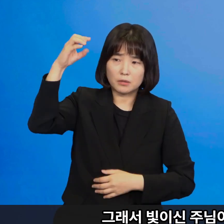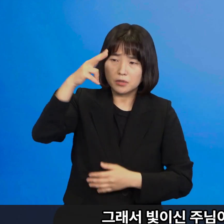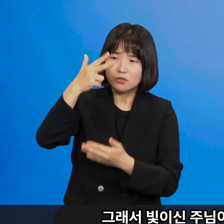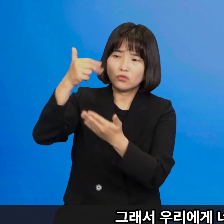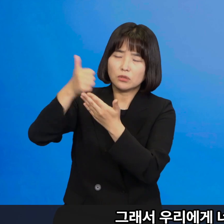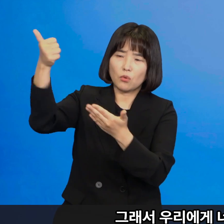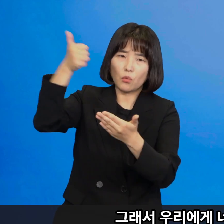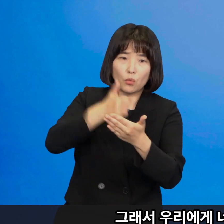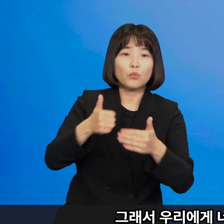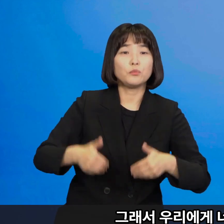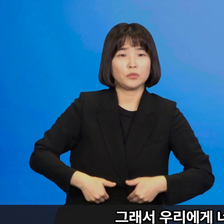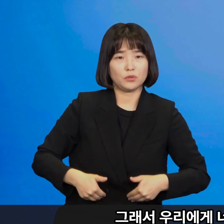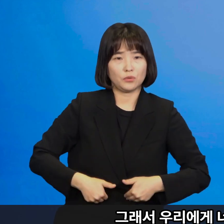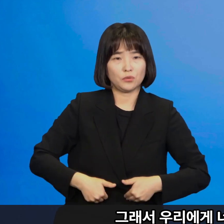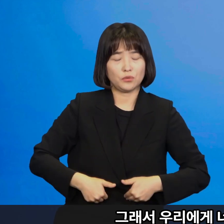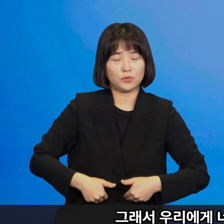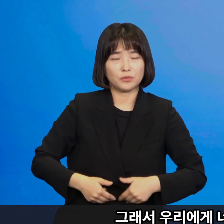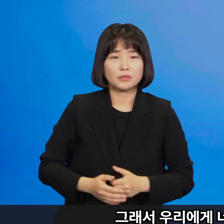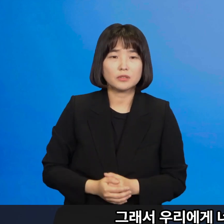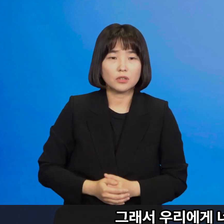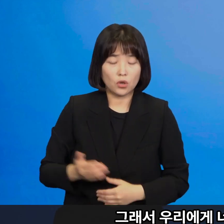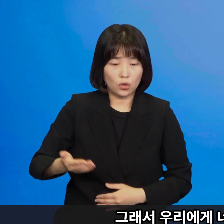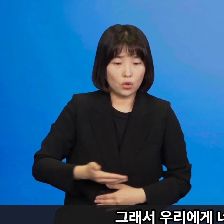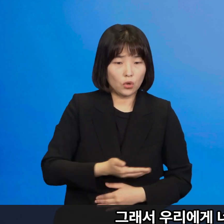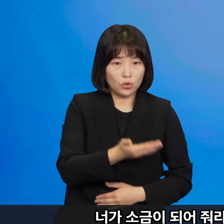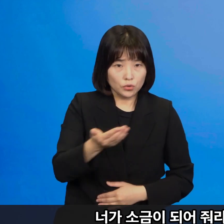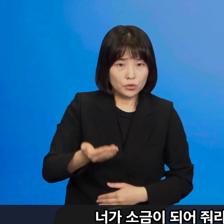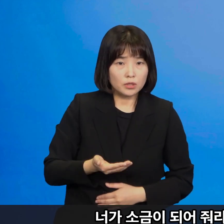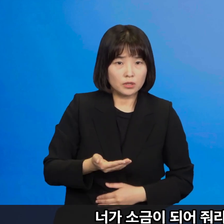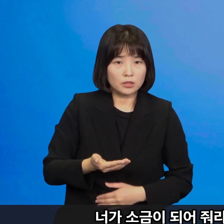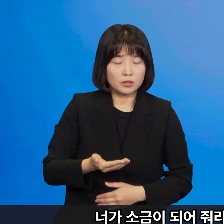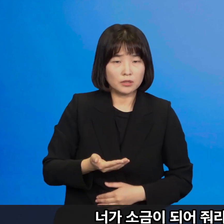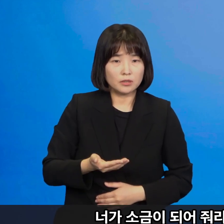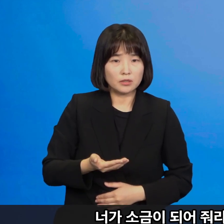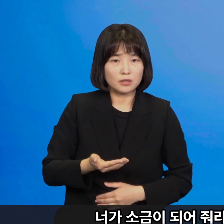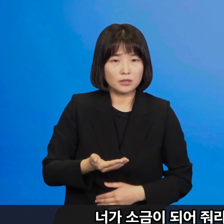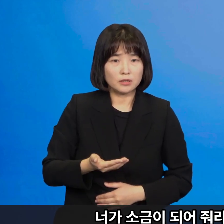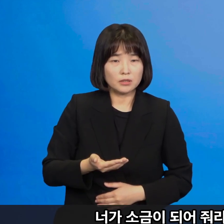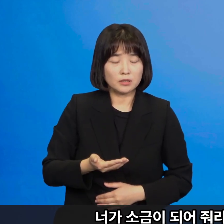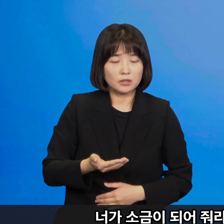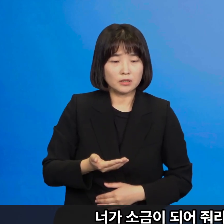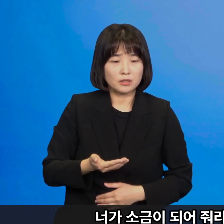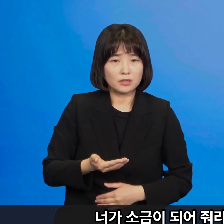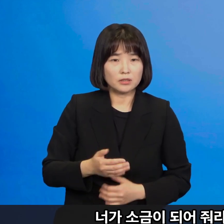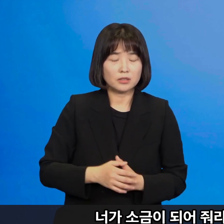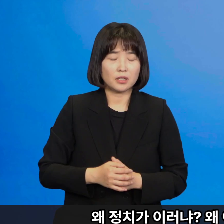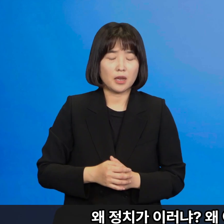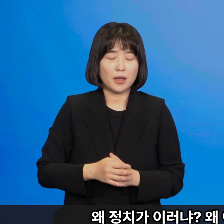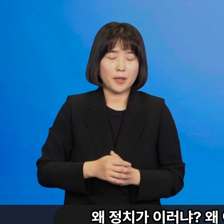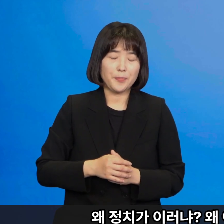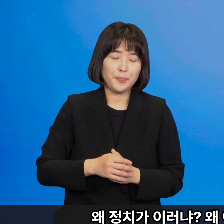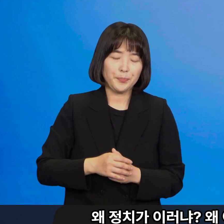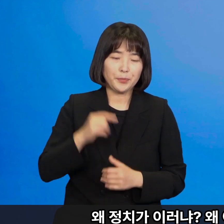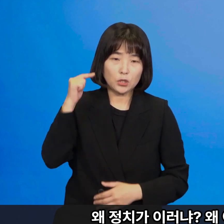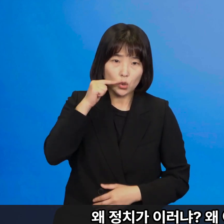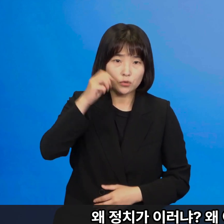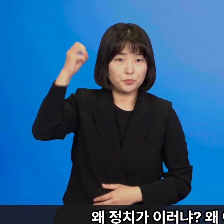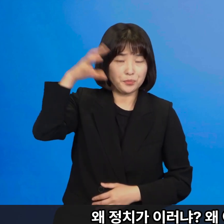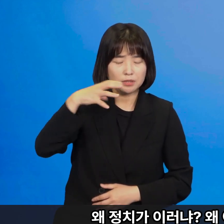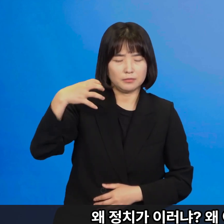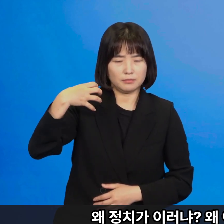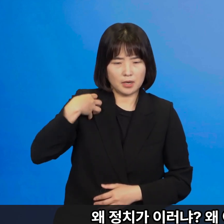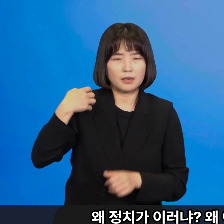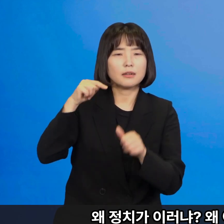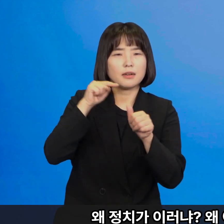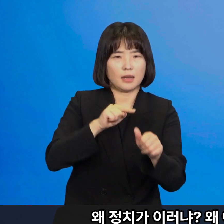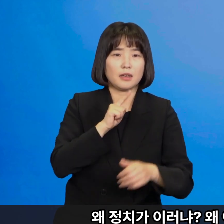것이죠. 그래서 우리에게 너가 빛이 되어 주어라, 너가 소금이 되어 주어라 라고 말씀하신 것입니다. 왜 정치가 이러냐? 왜